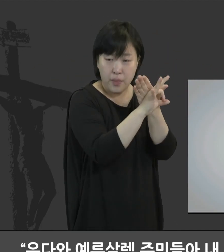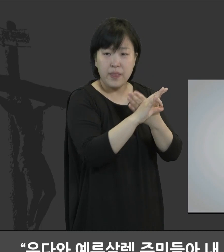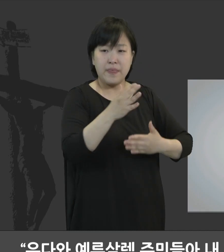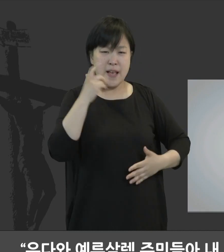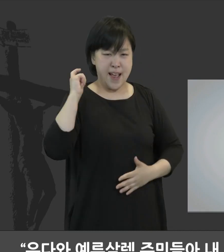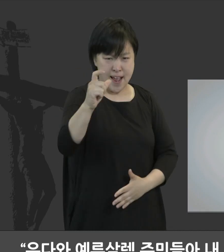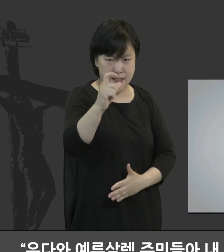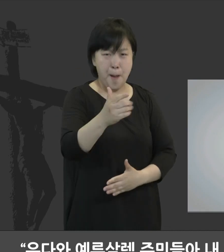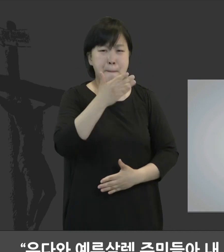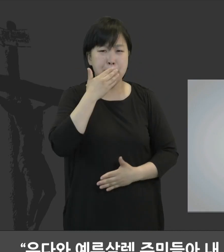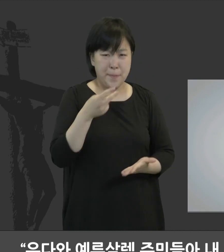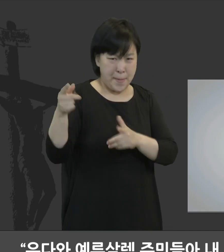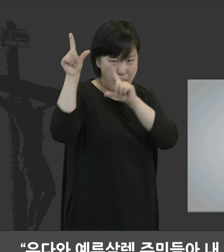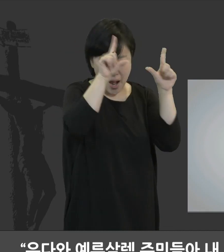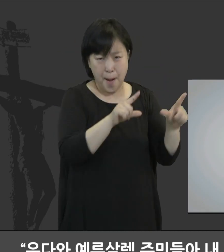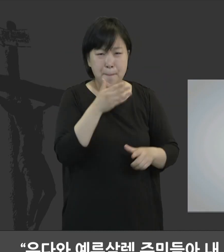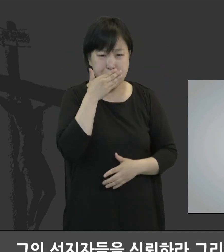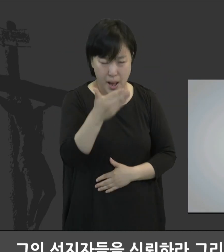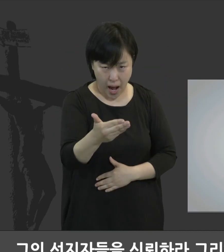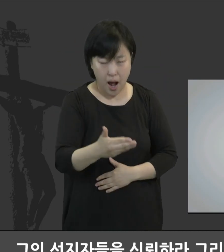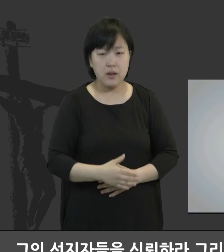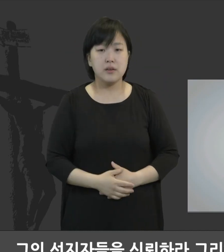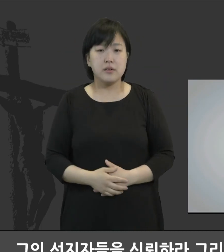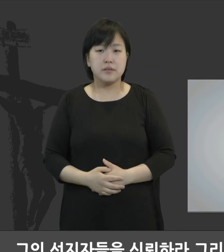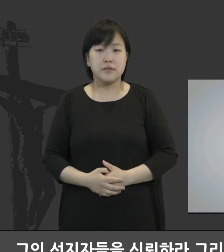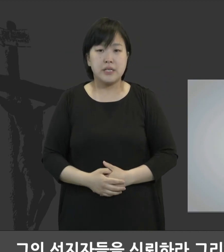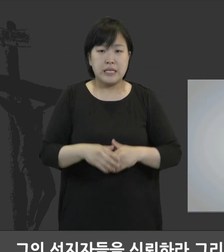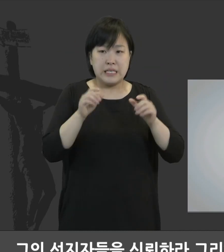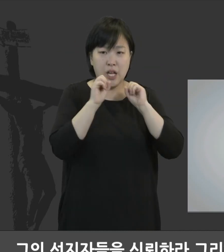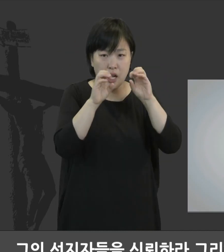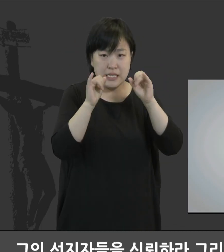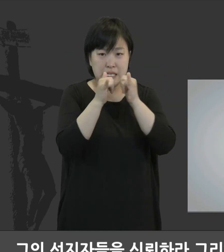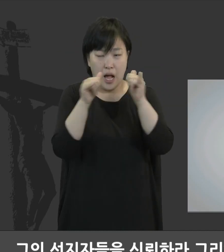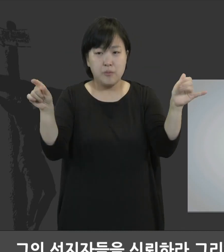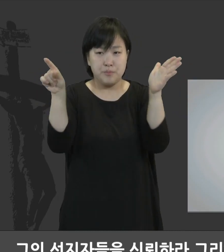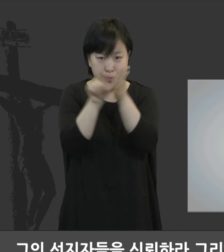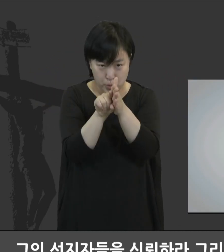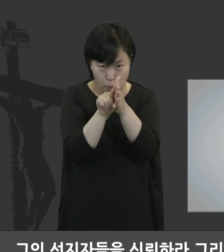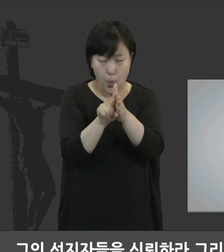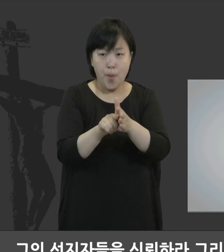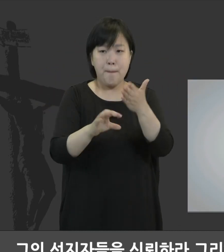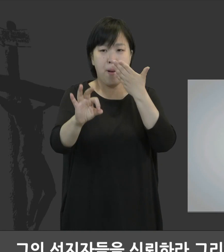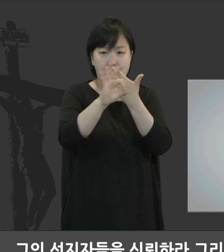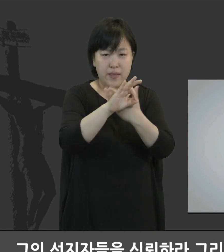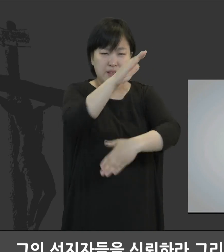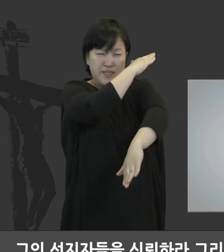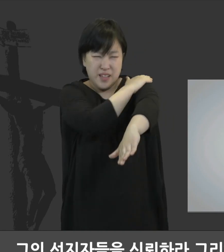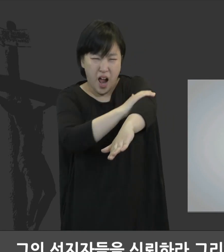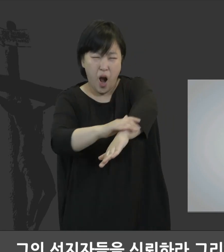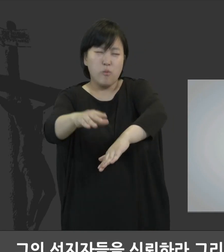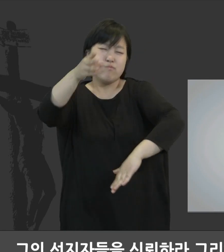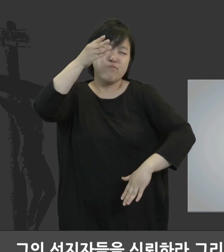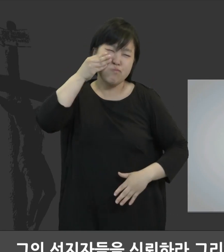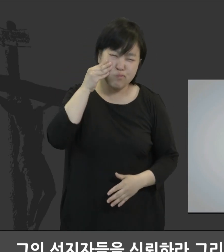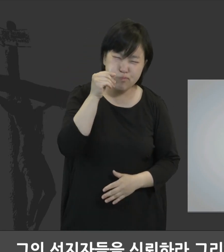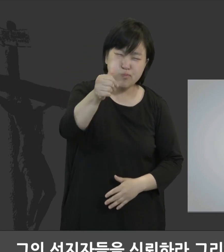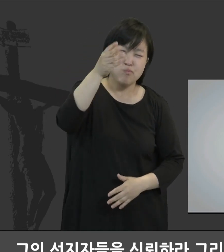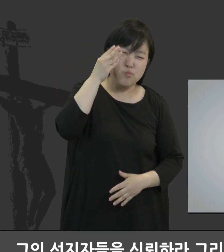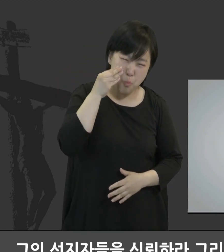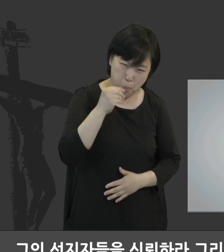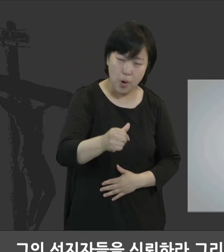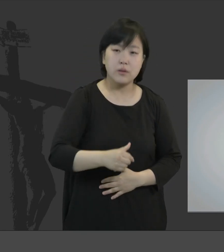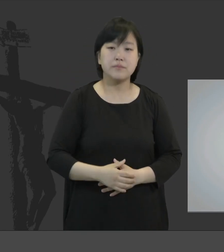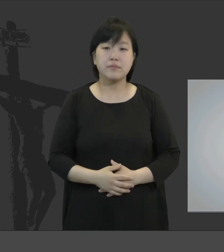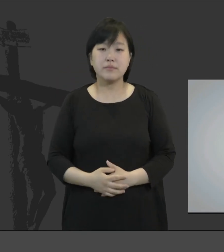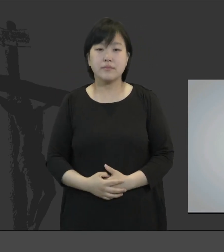그리하면 견고히 서리라. 그의 선지자들을 신뢰하라. 그리하면 형통하리라.